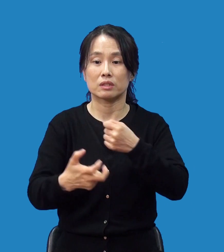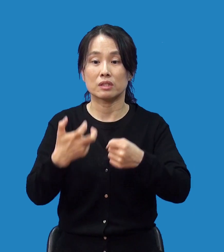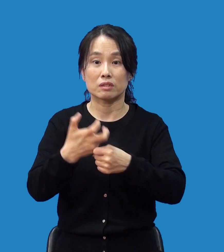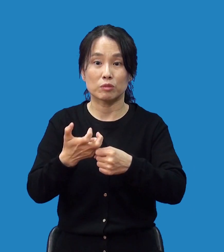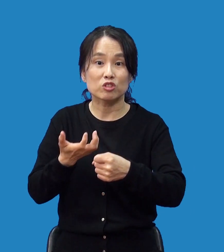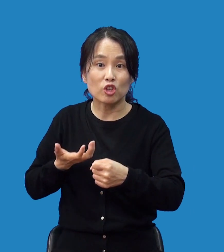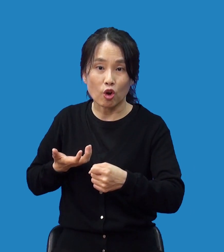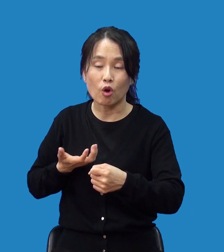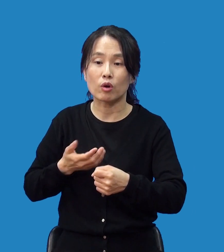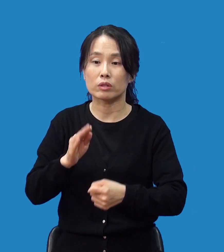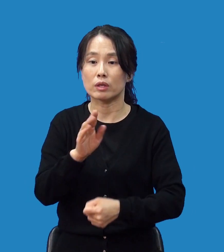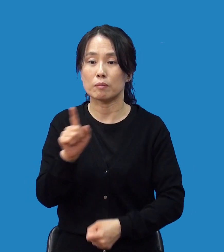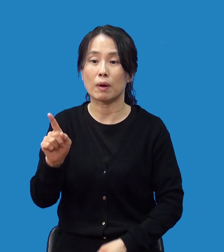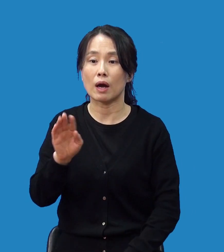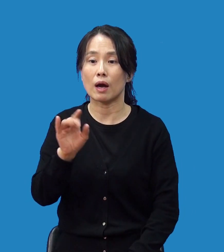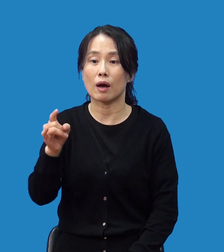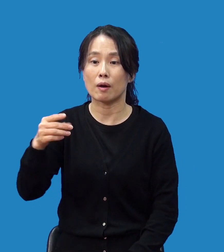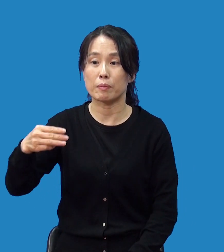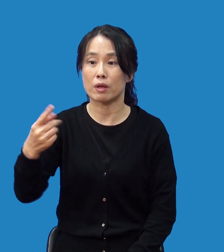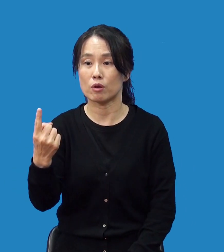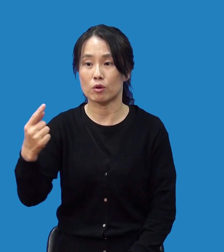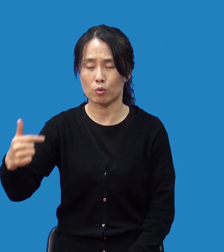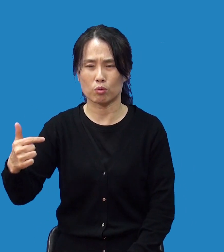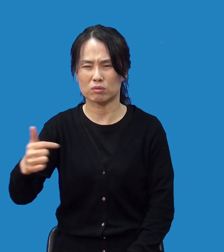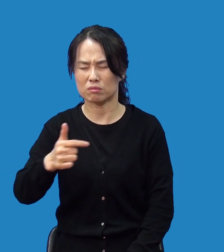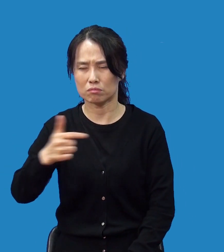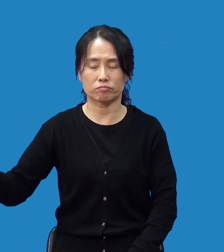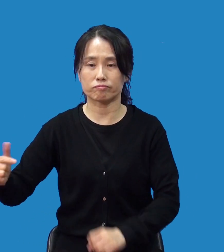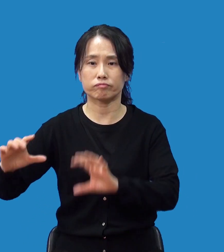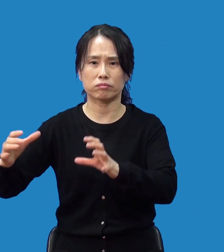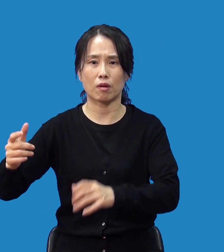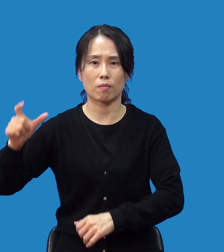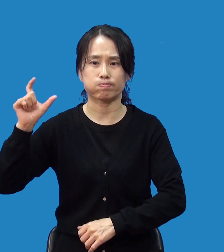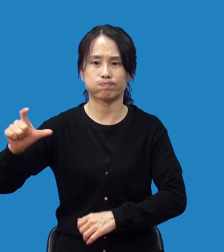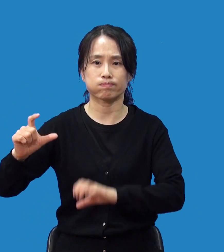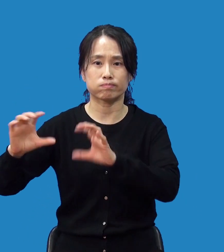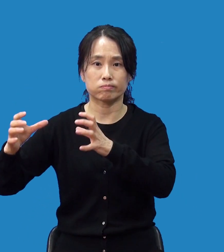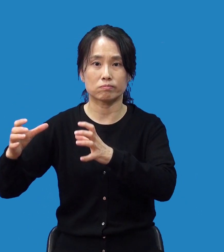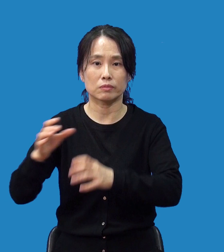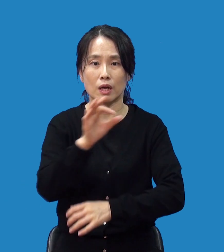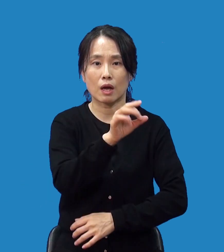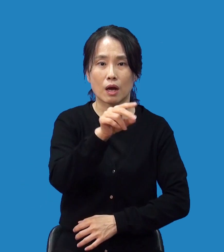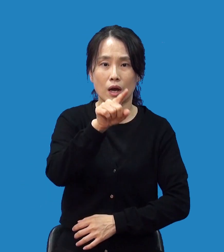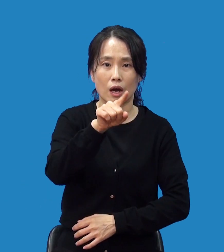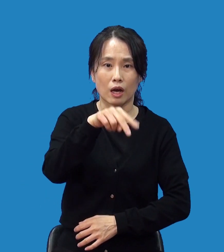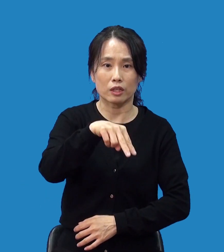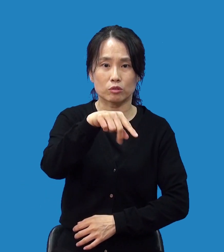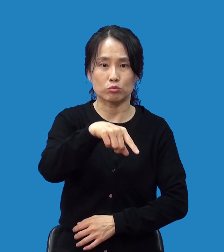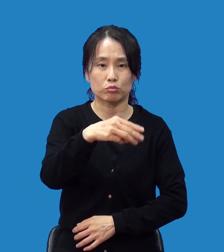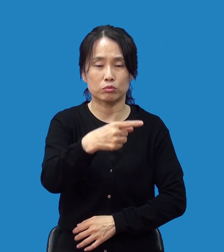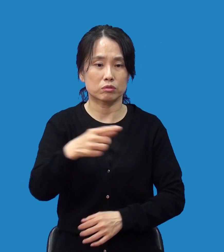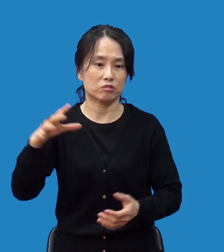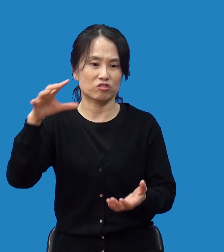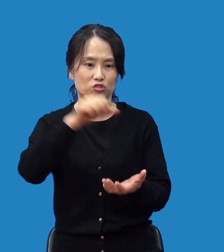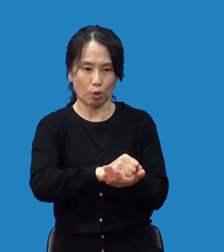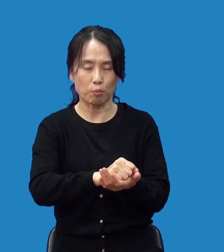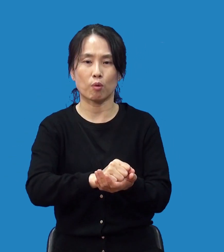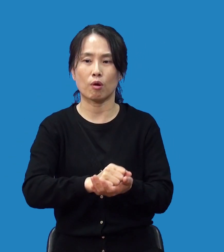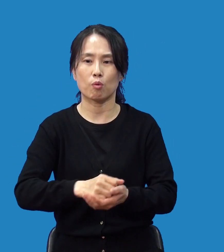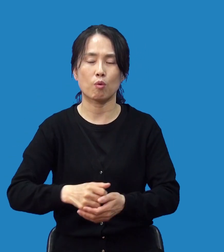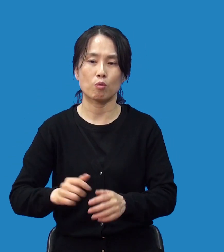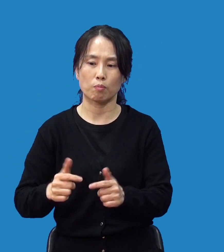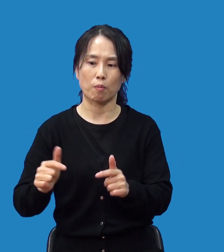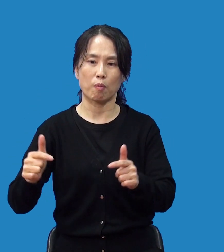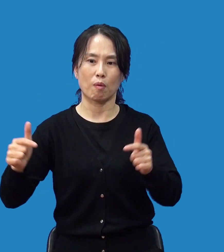북이스라엘을 패망시켰던 아수르 제국을 손아귀에 넣었습니다. 유다 말기에